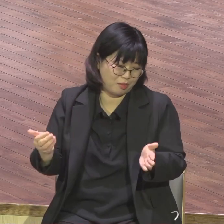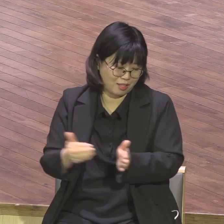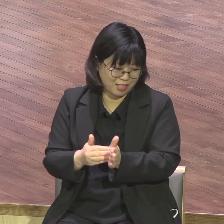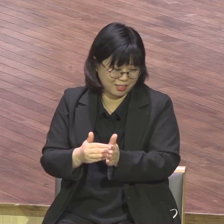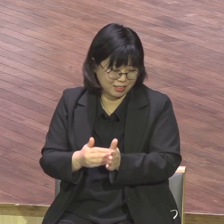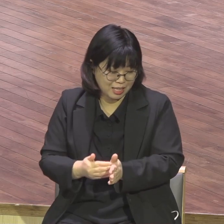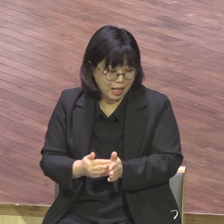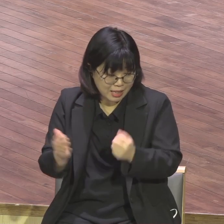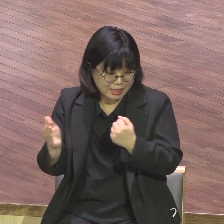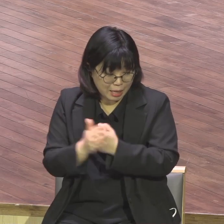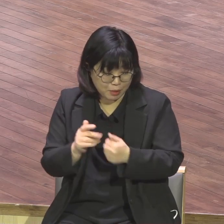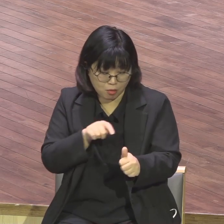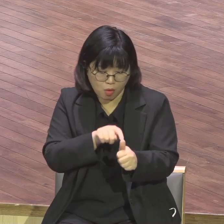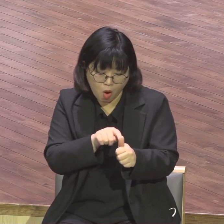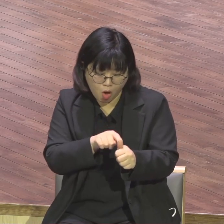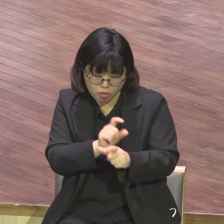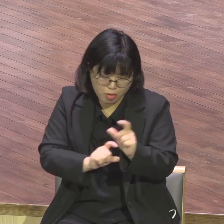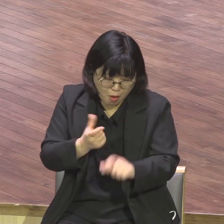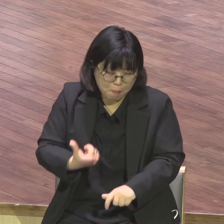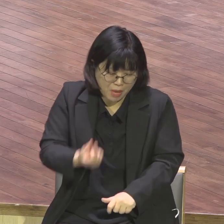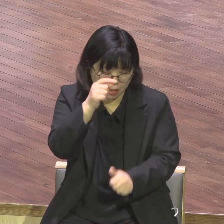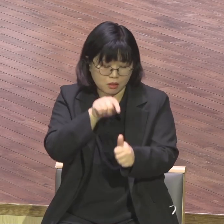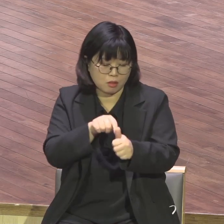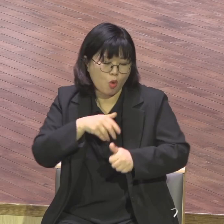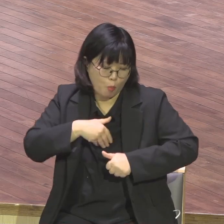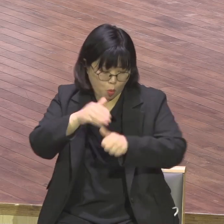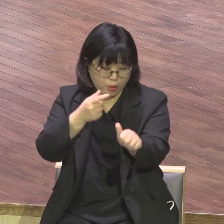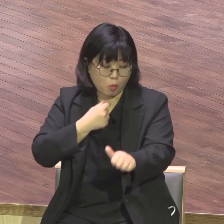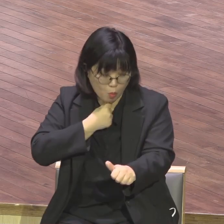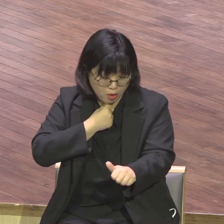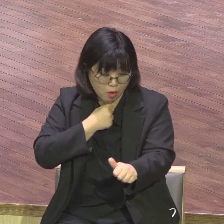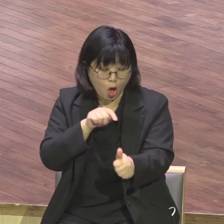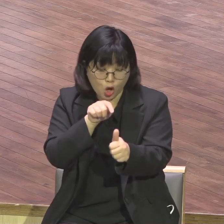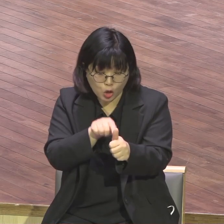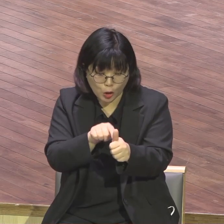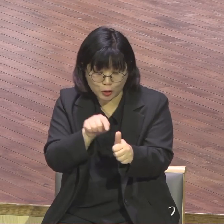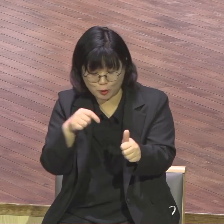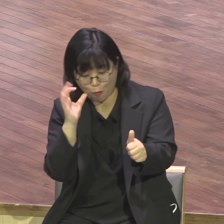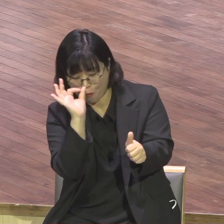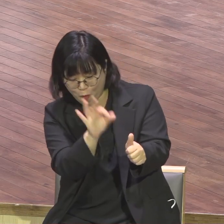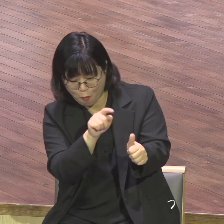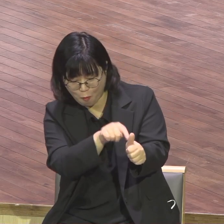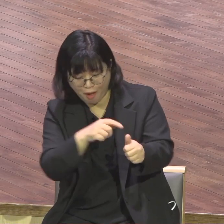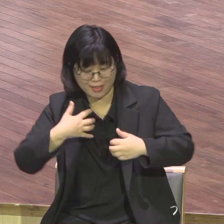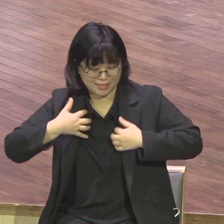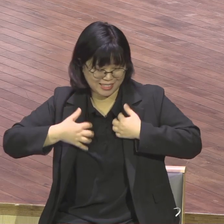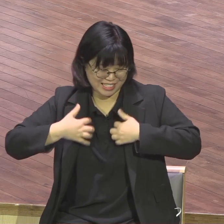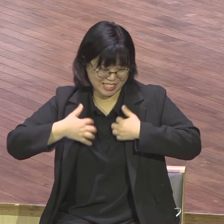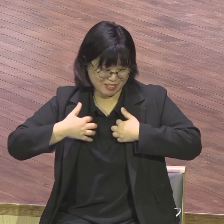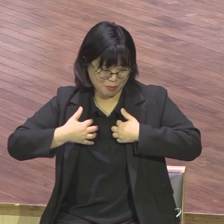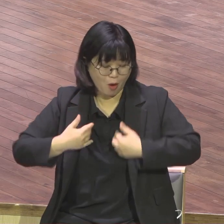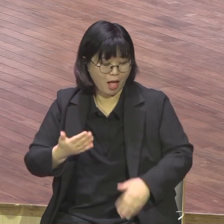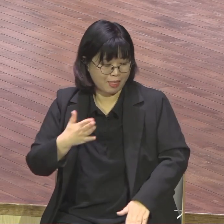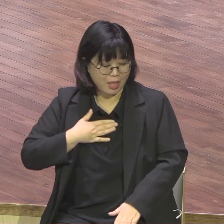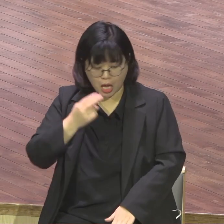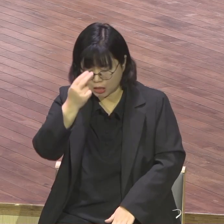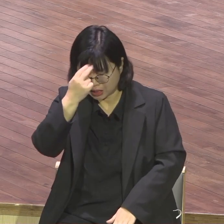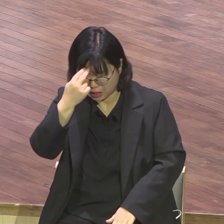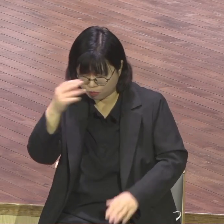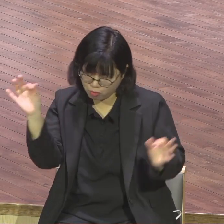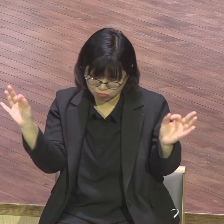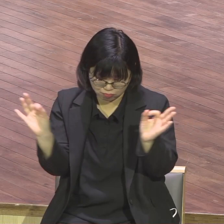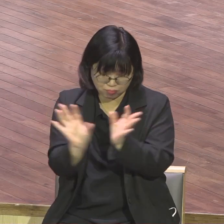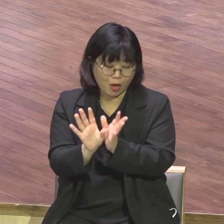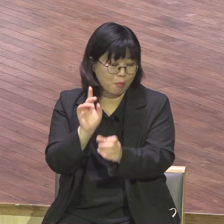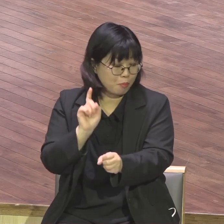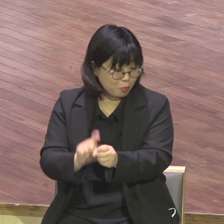하셨느니라. 그러므로 내가 더욱 급히 그를 보낸 것은 너희로 그를 다시 보고 기뻐하게 하며 내